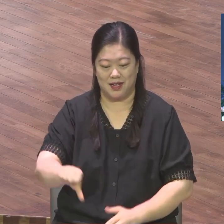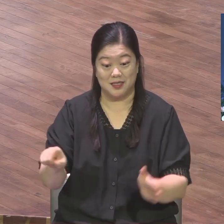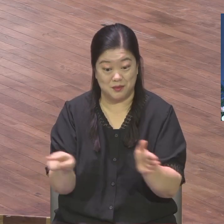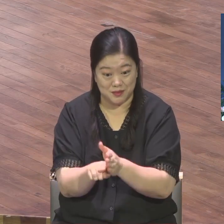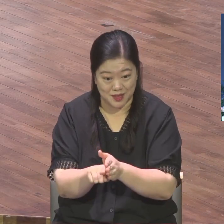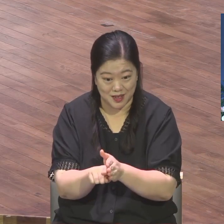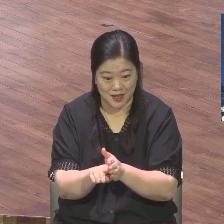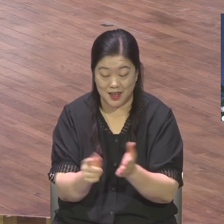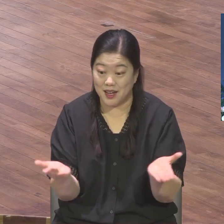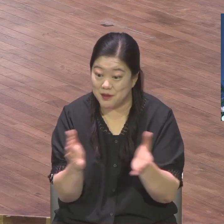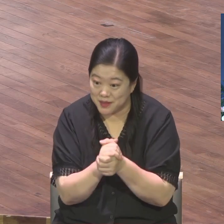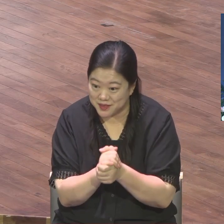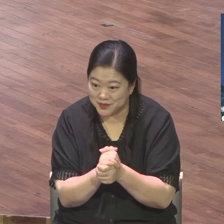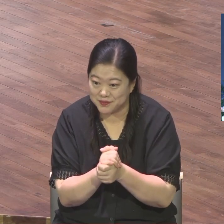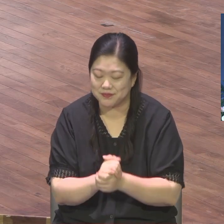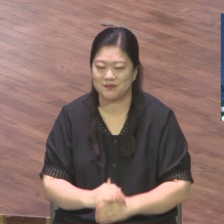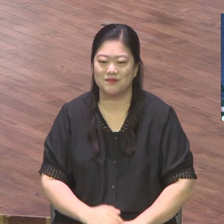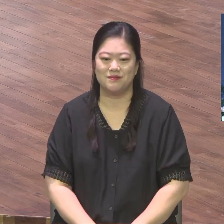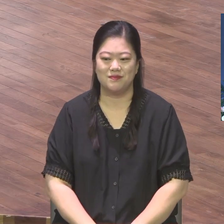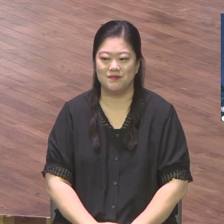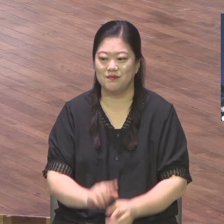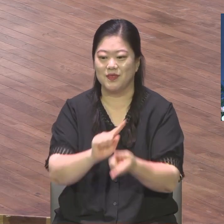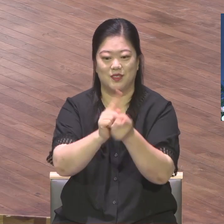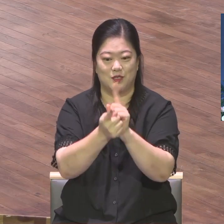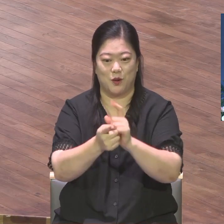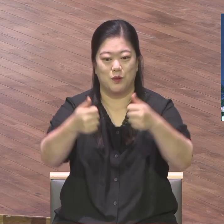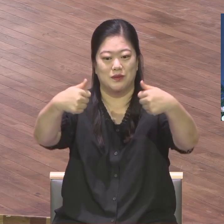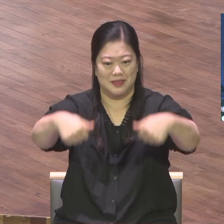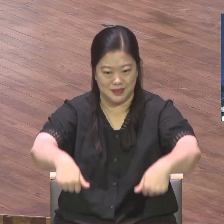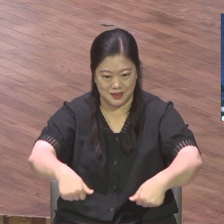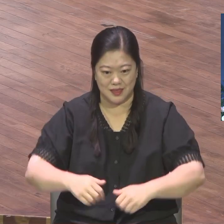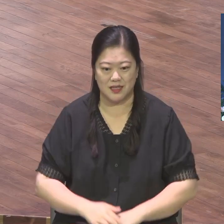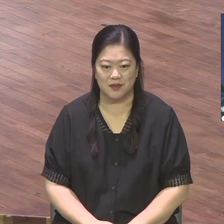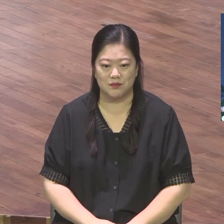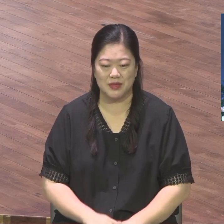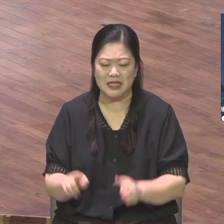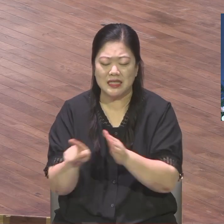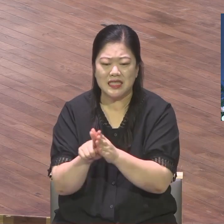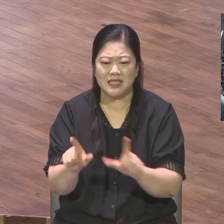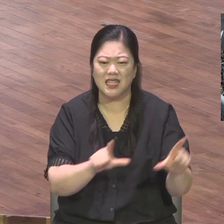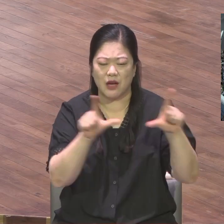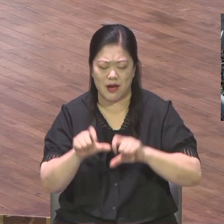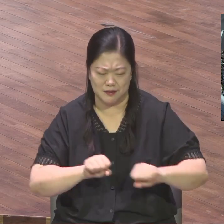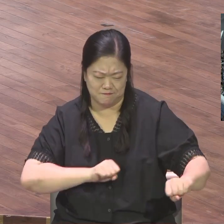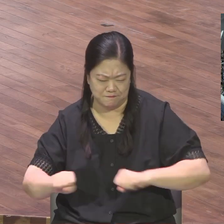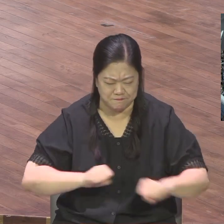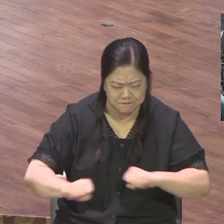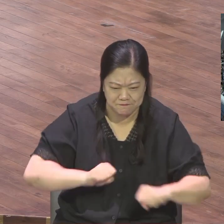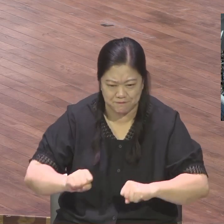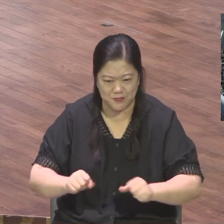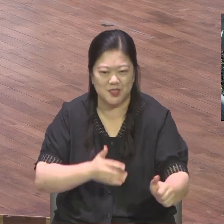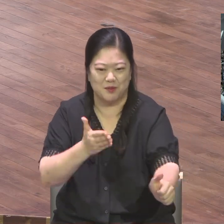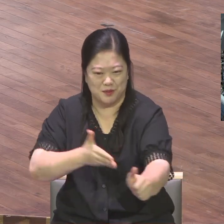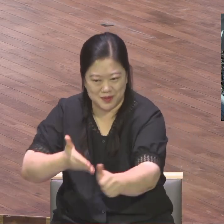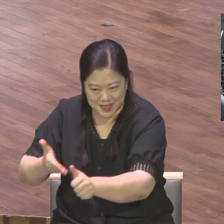아들이십니다. 아멘. 우리 서로 인사합시다. 역동적 신앙생활 합시다.